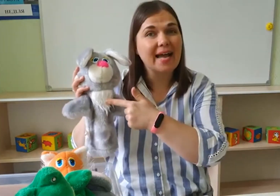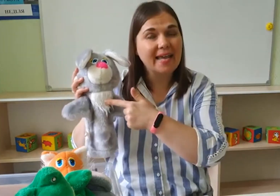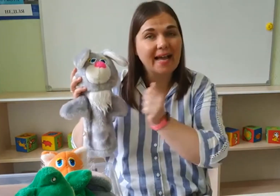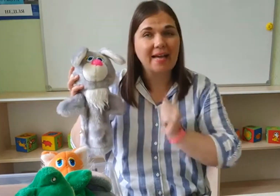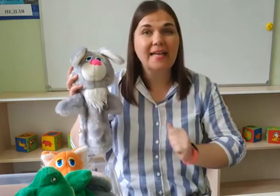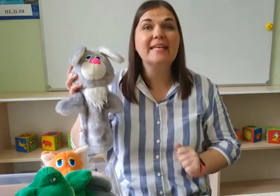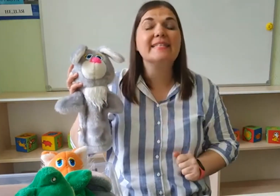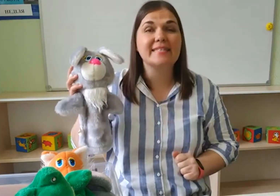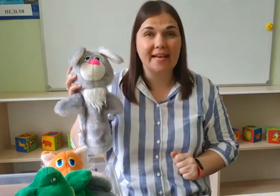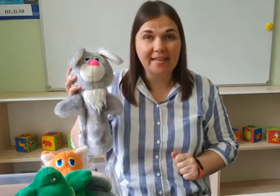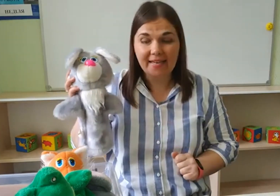зайка. Зайка